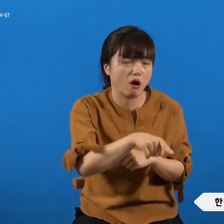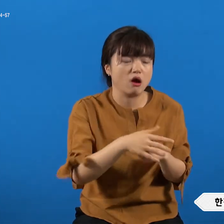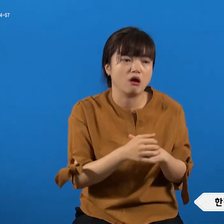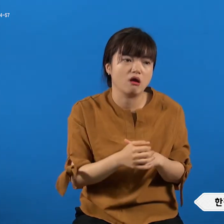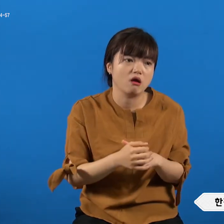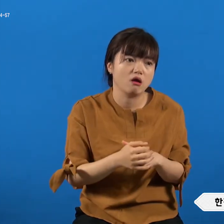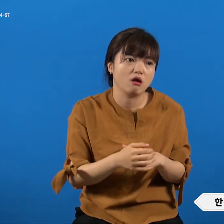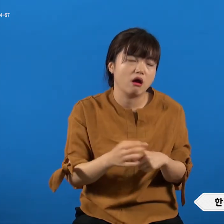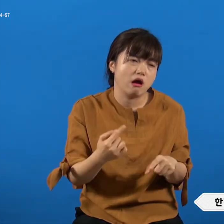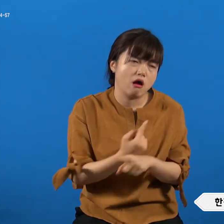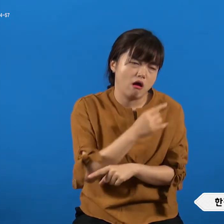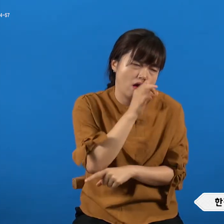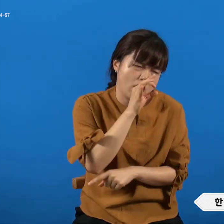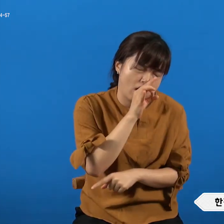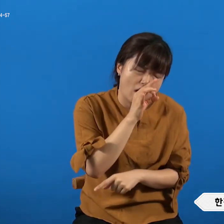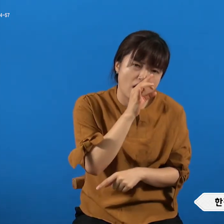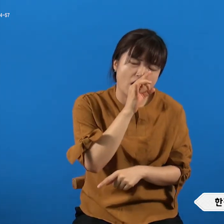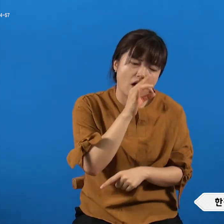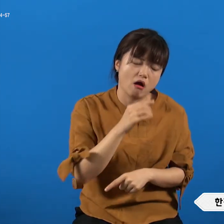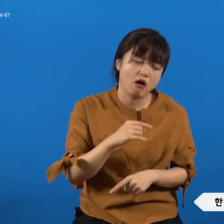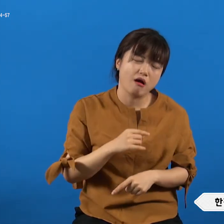했지만 잘 고쳐지지가 않았습니다.